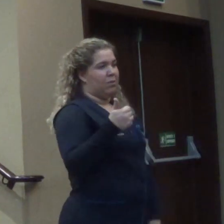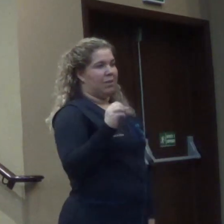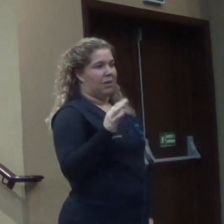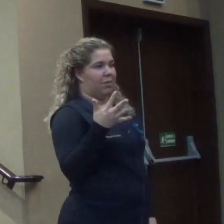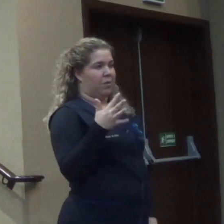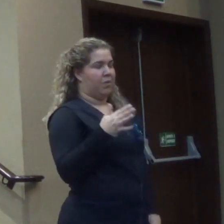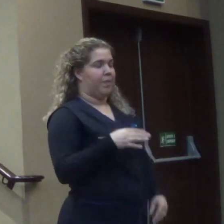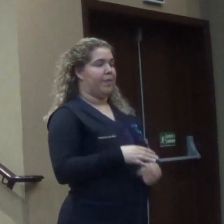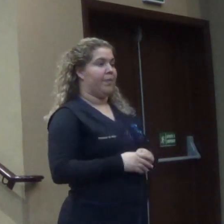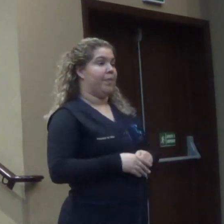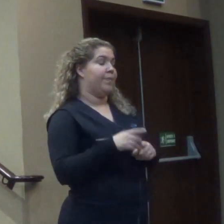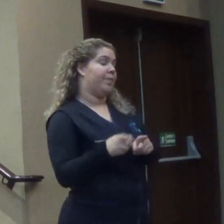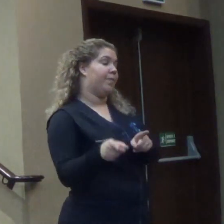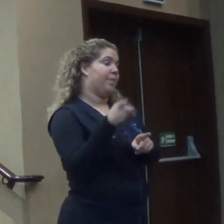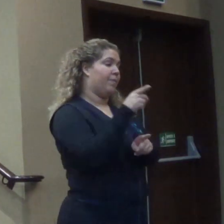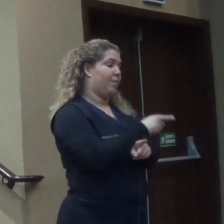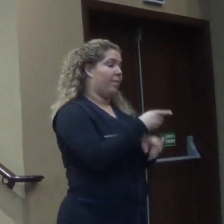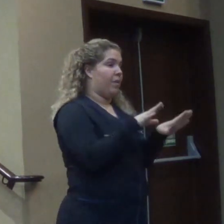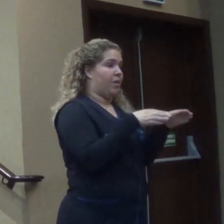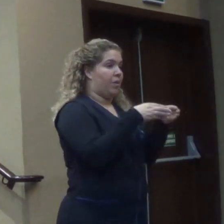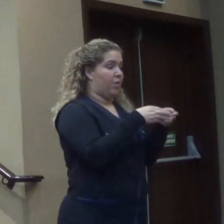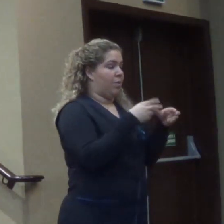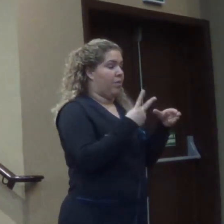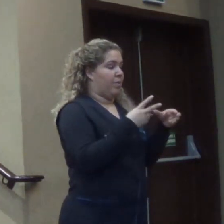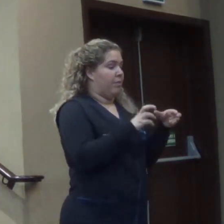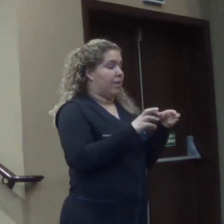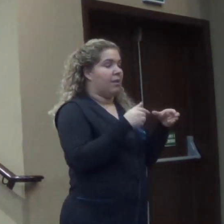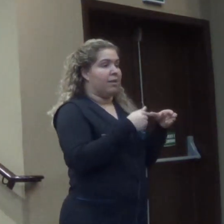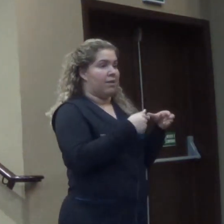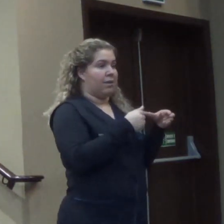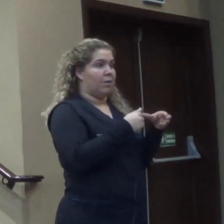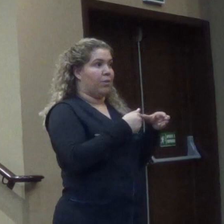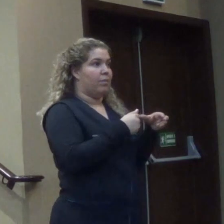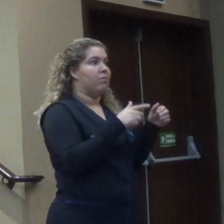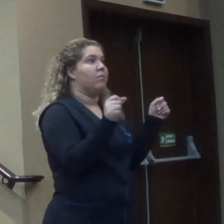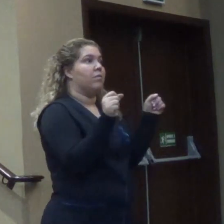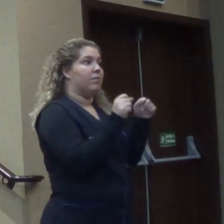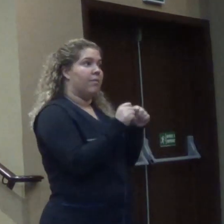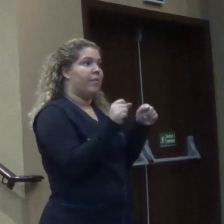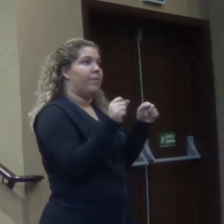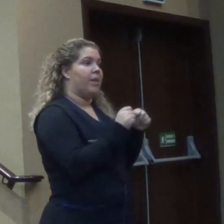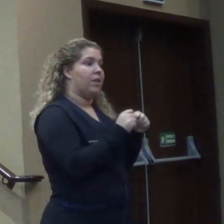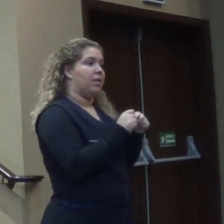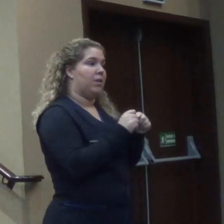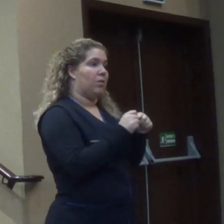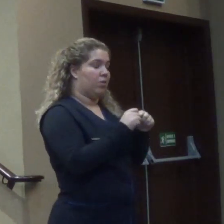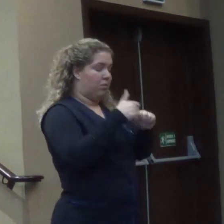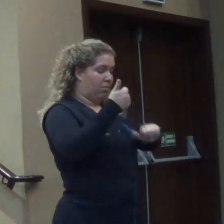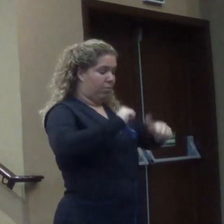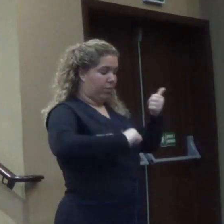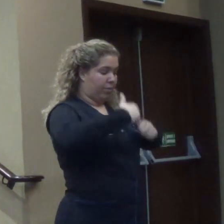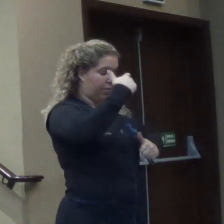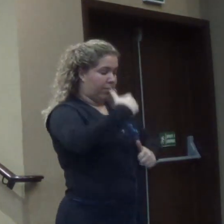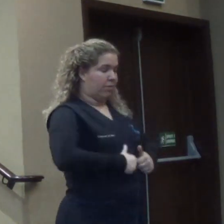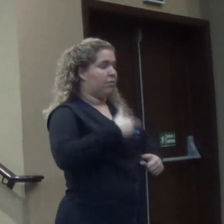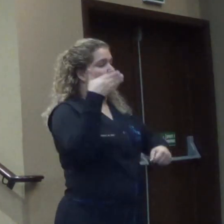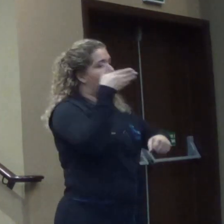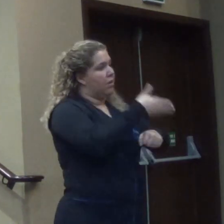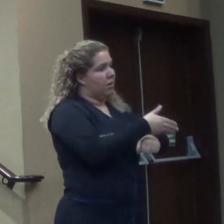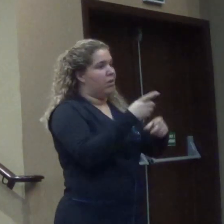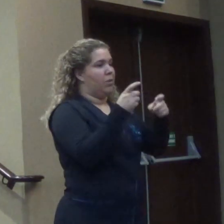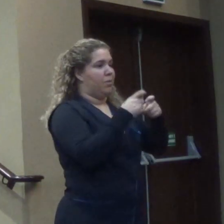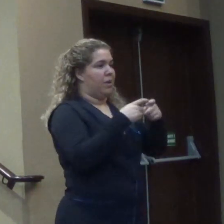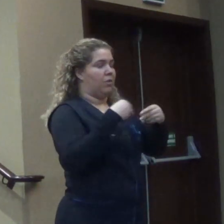o outro grupo, os outros 25 companheiros, faziam um check-up anual com o seu médico. O médico dava